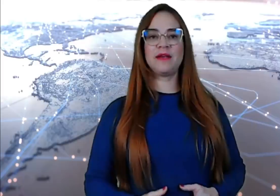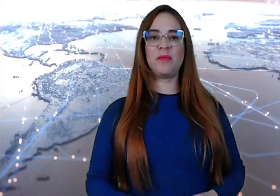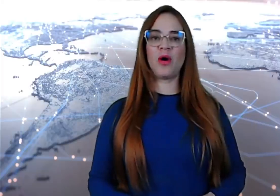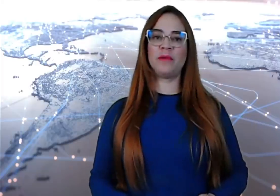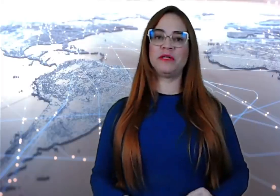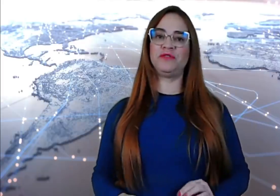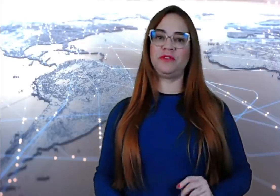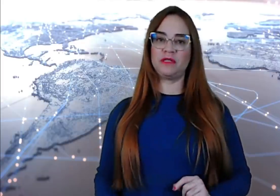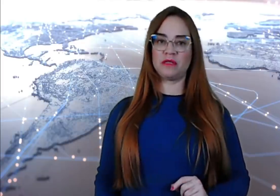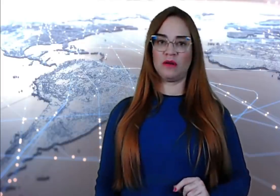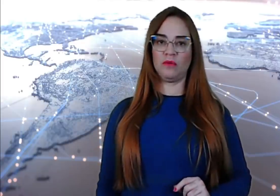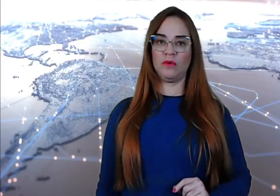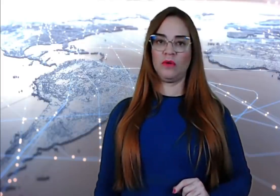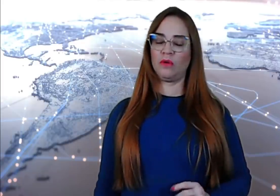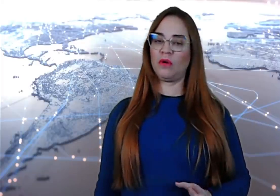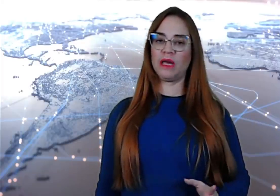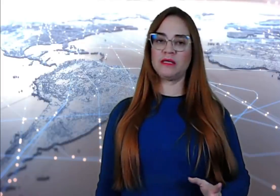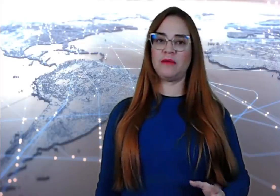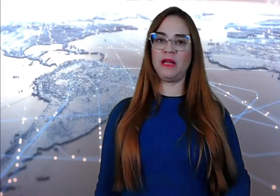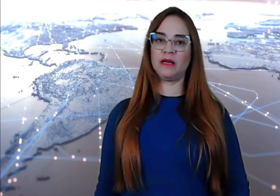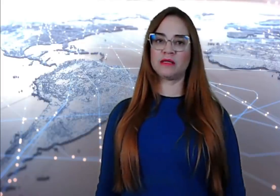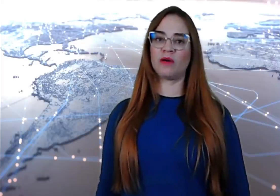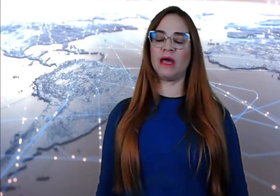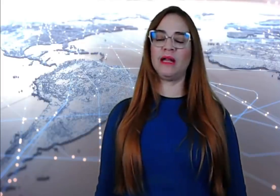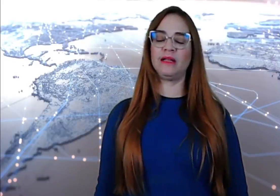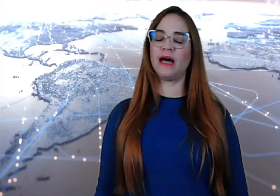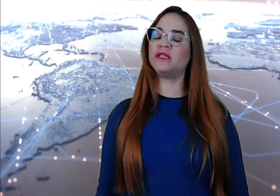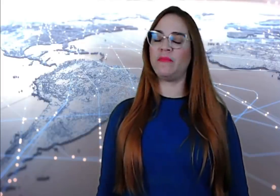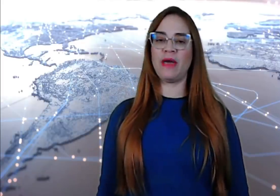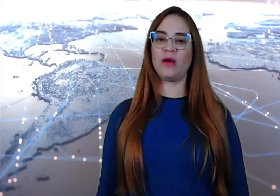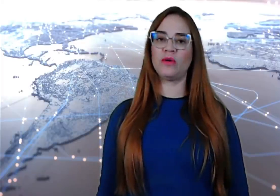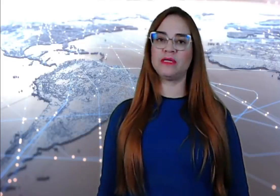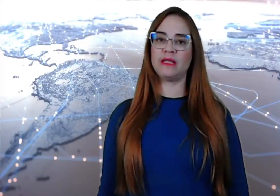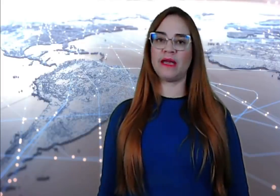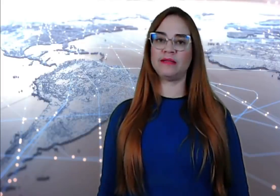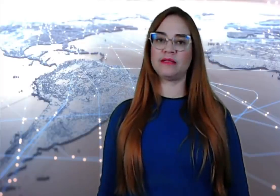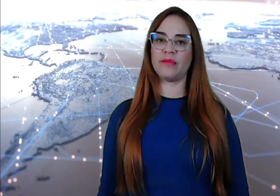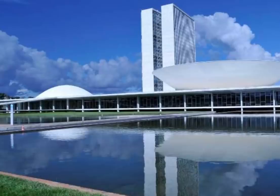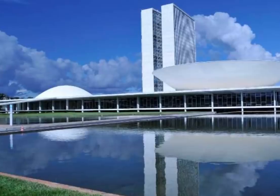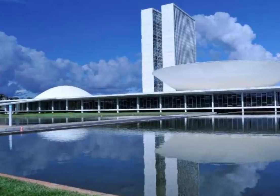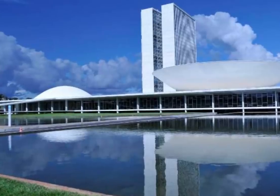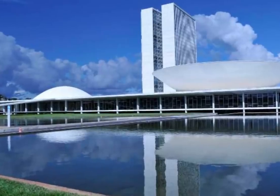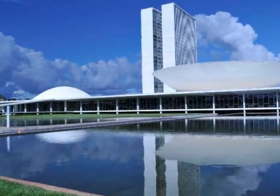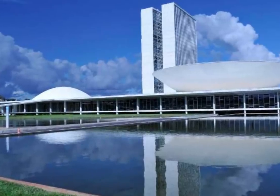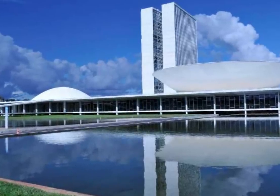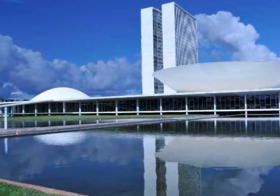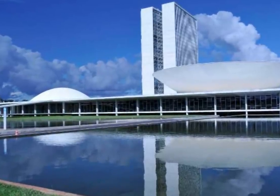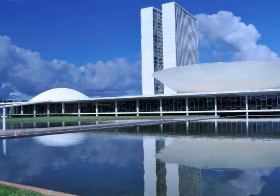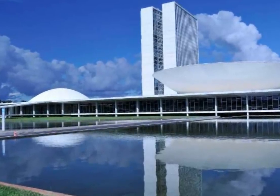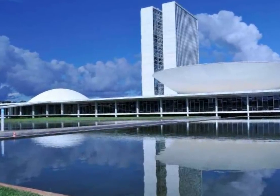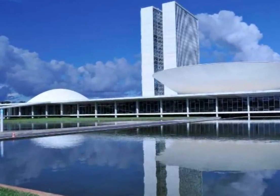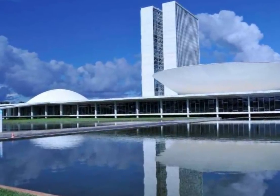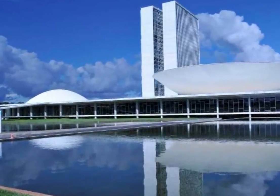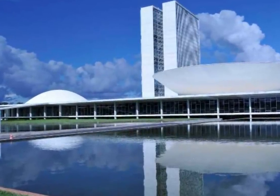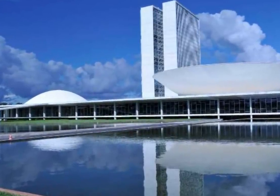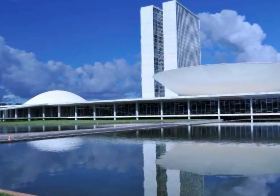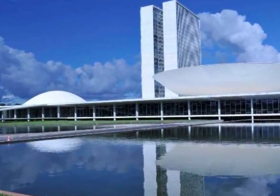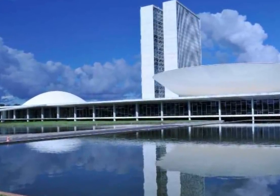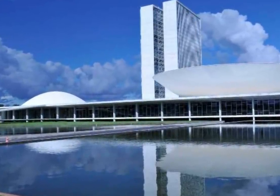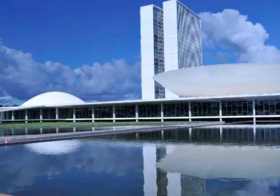Essa é uma obra de ficção. Qualquer semelhança com a realidade é mera coincidência. Em uma sala de reuniões qualquer do Distrito